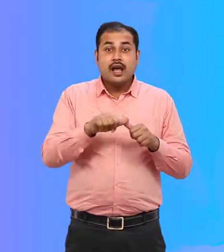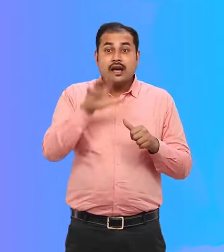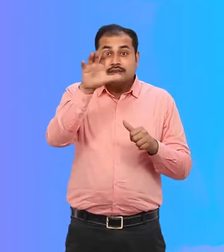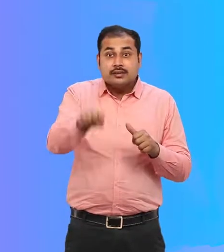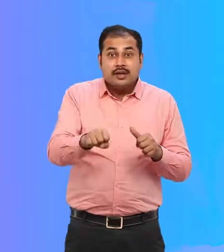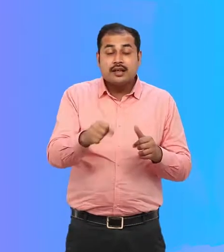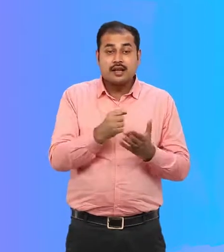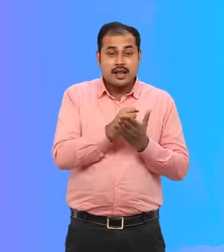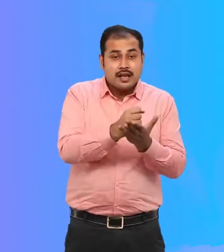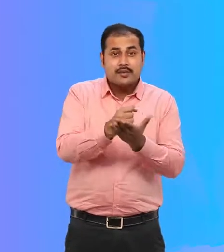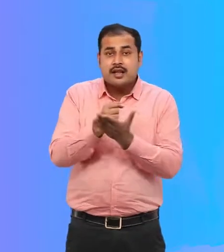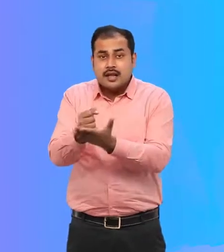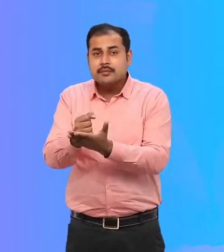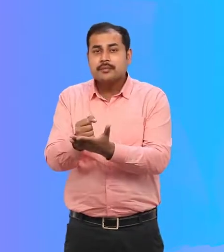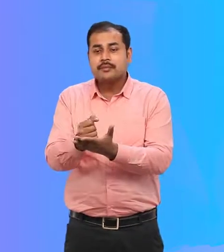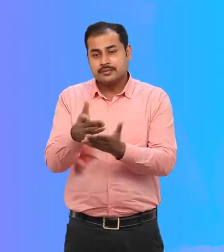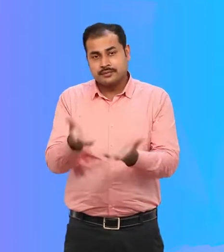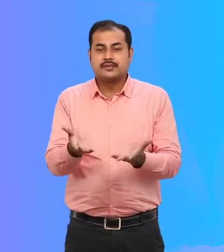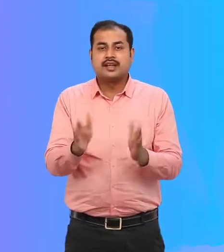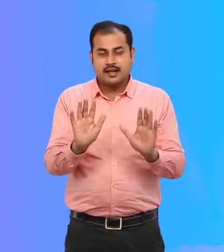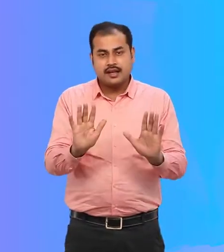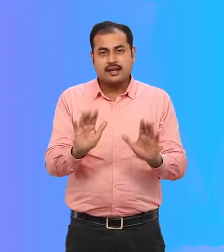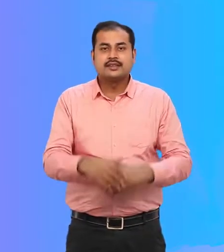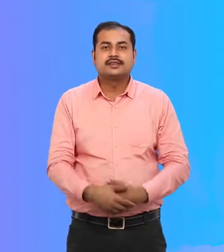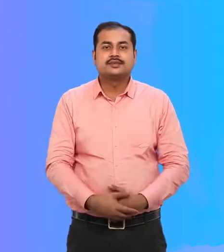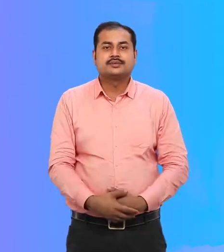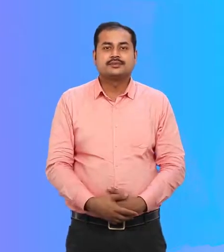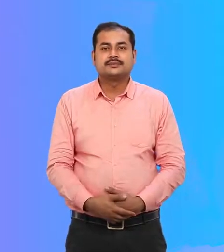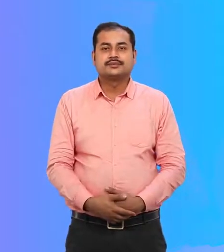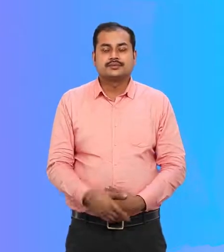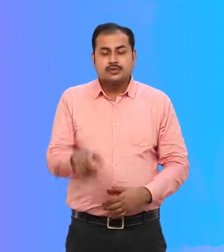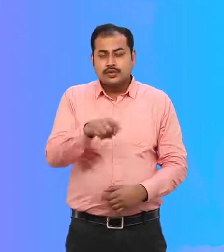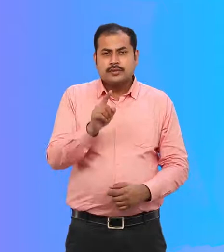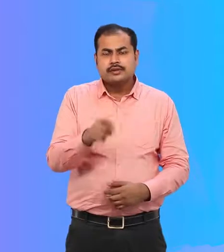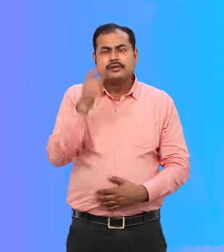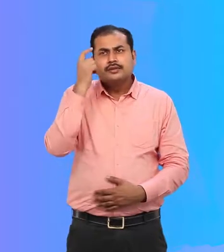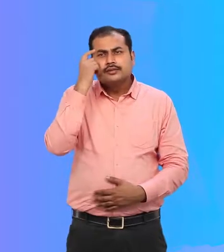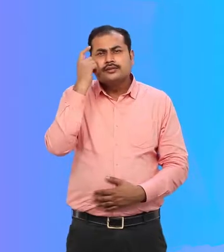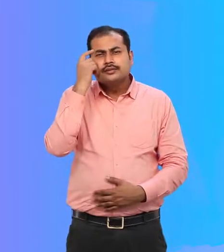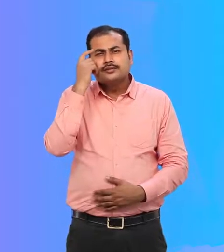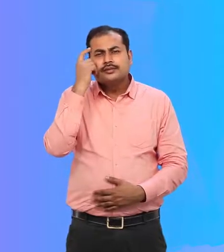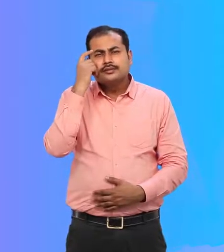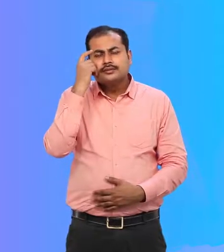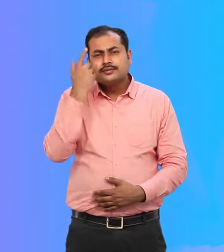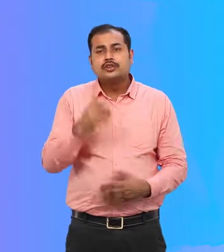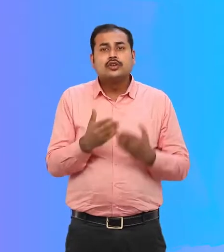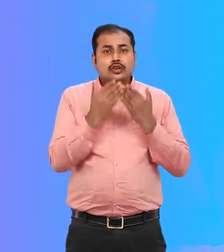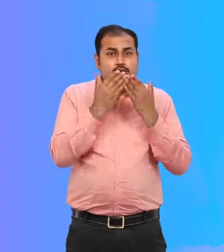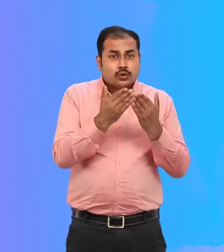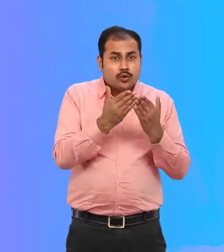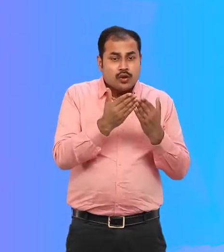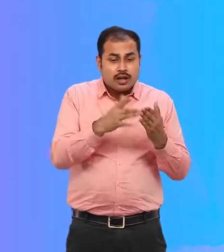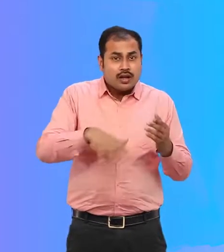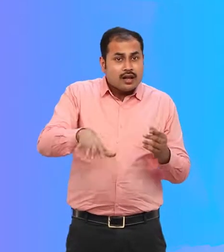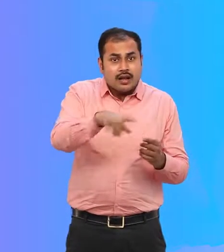तो इसके लिए सुरम्यता हमें यह दिखाती है है इसलिए सोचो कि क्या सभी